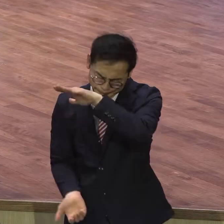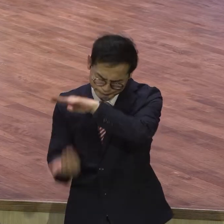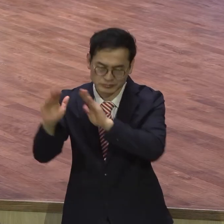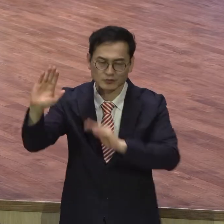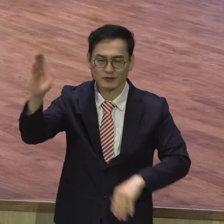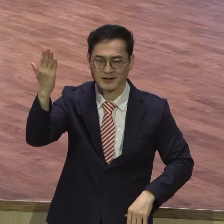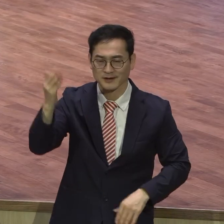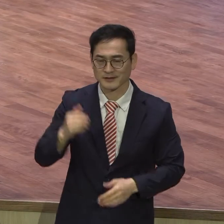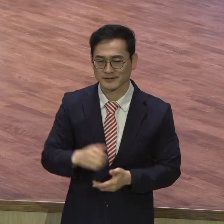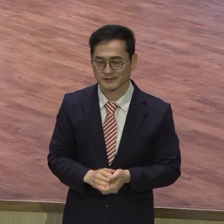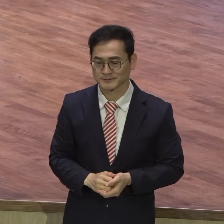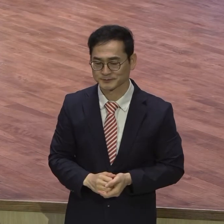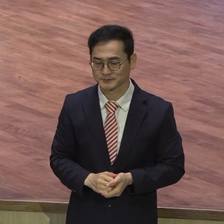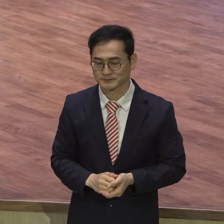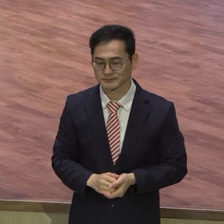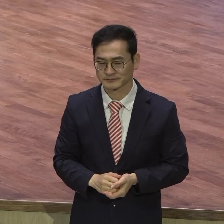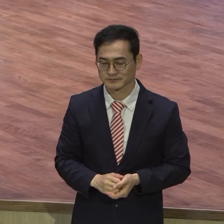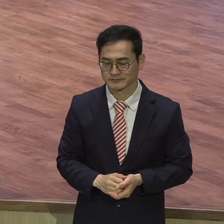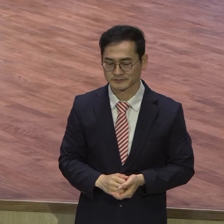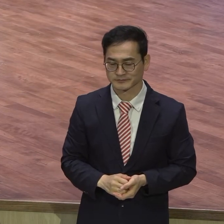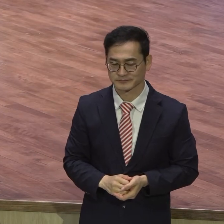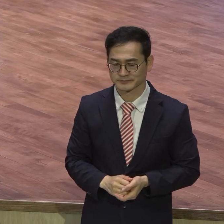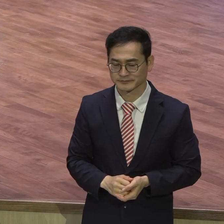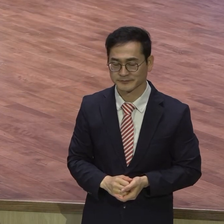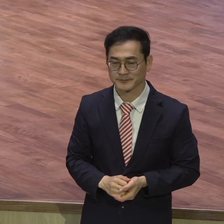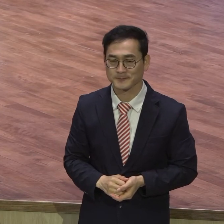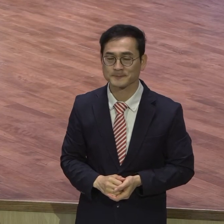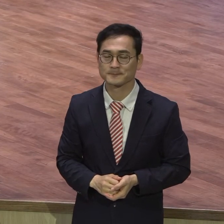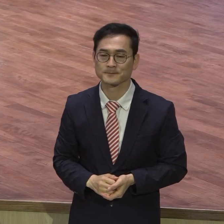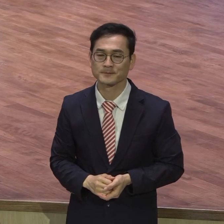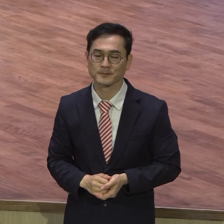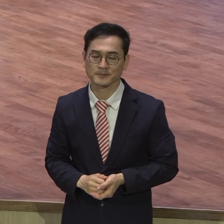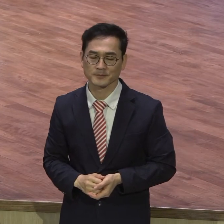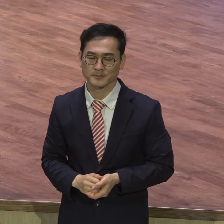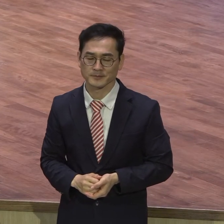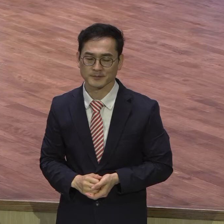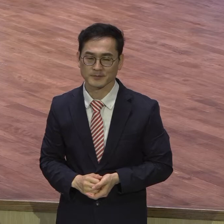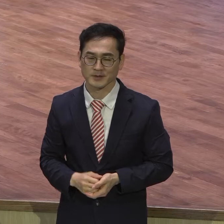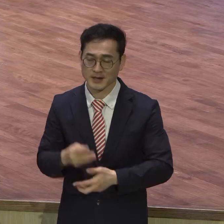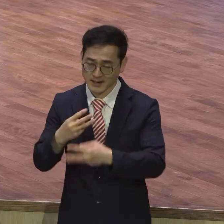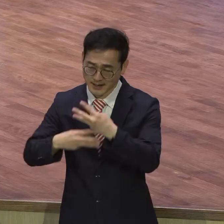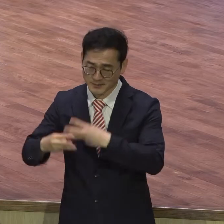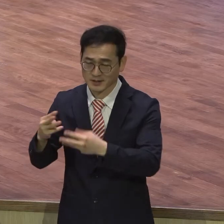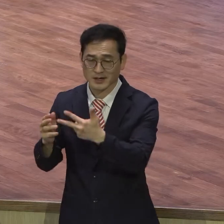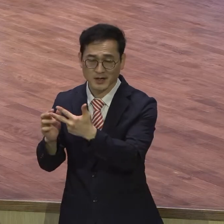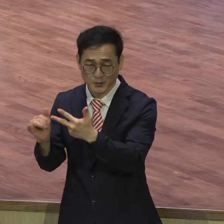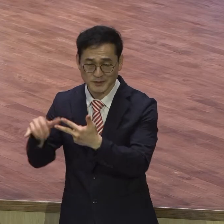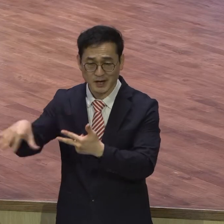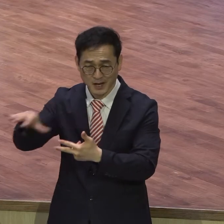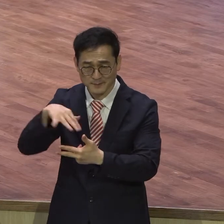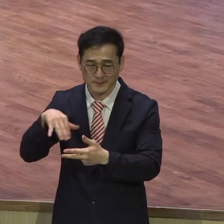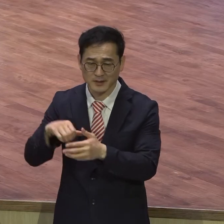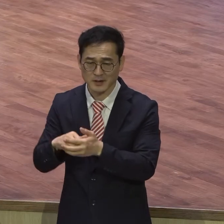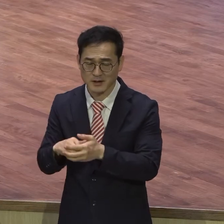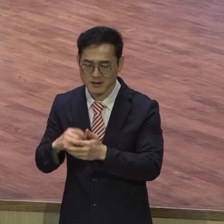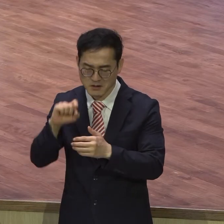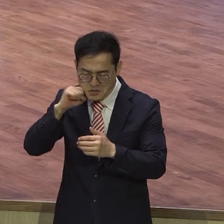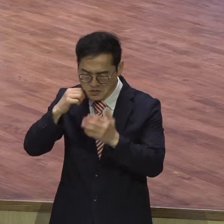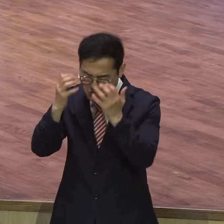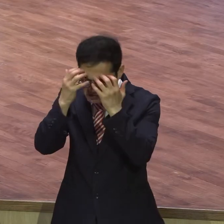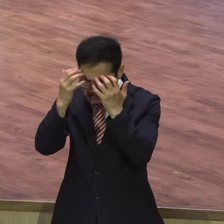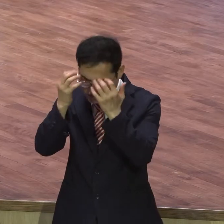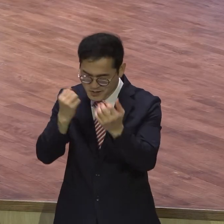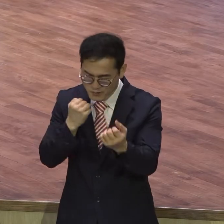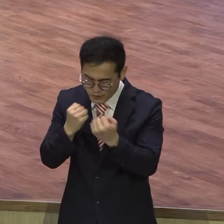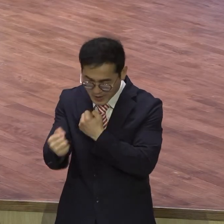스밋 네너드 일곱 명을 다 엄청난 어려움 속에서도 전부 다 언약 잡고 스밋이 되었다